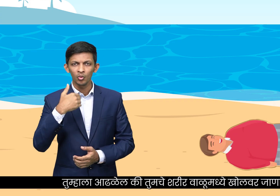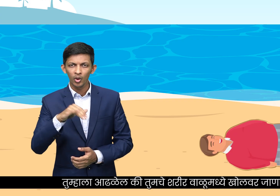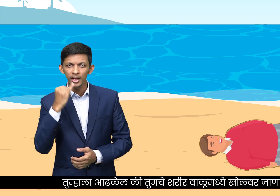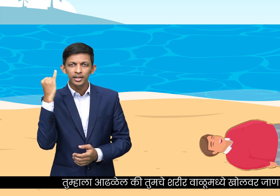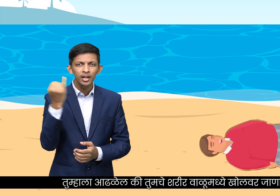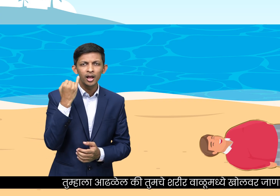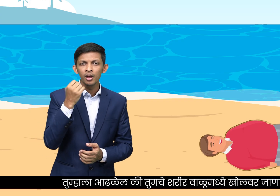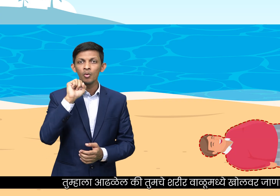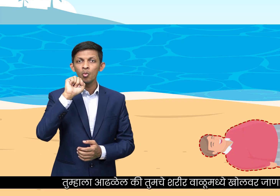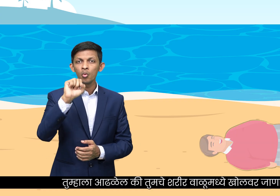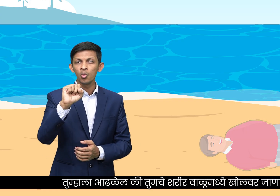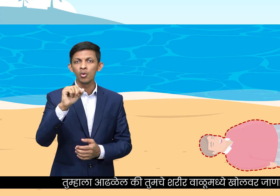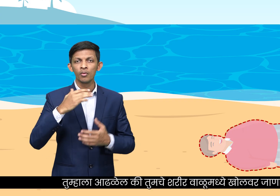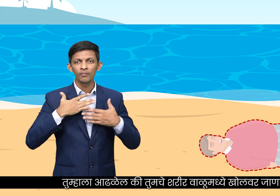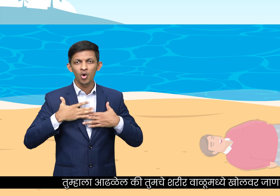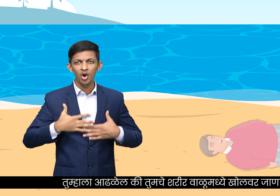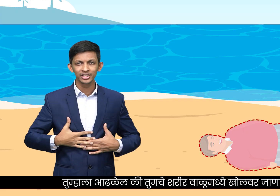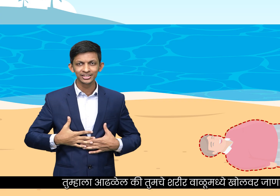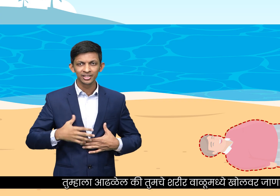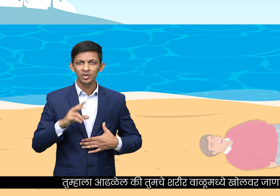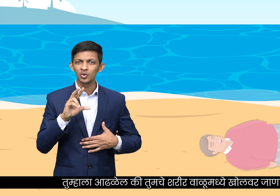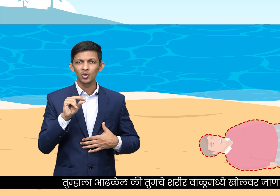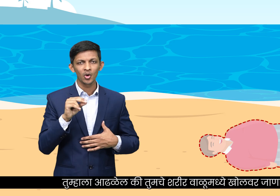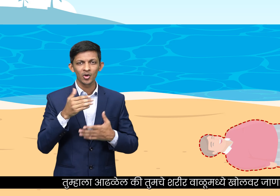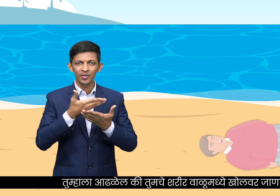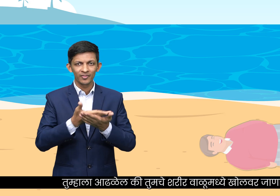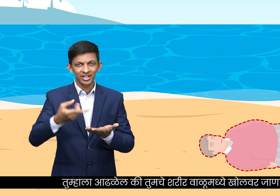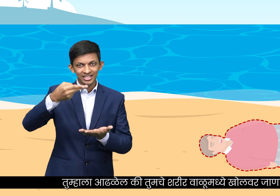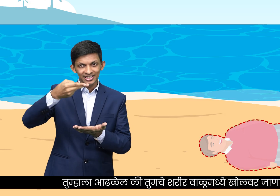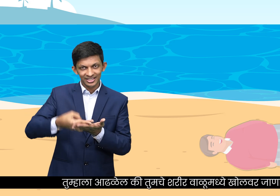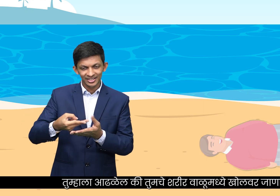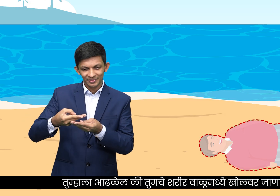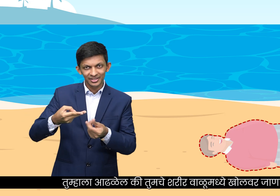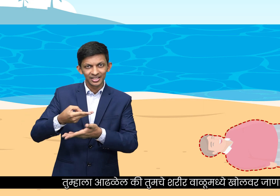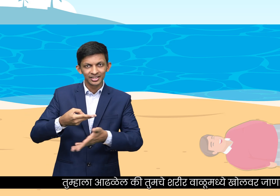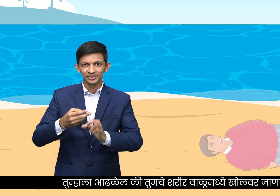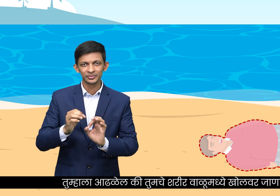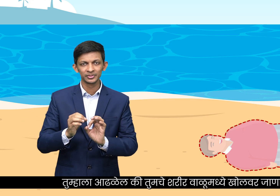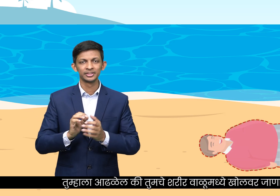तुम्हाला आढळेल की तुमचे शरीर वाळूमध्ये खोलवर जाणार नाही.